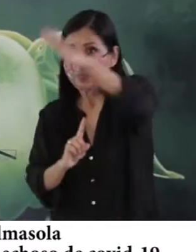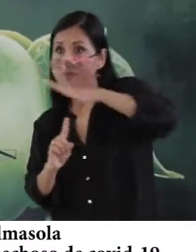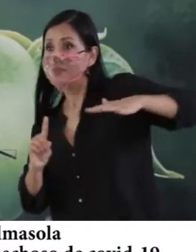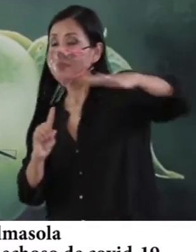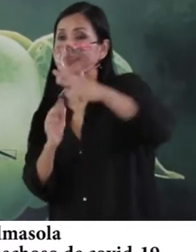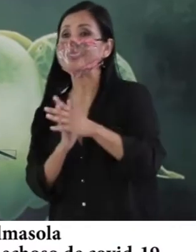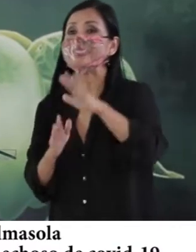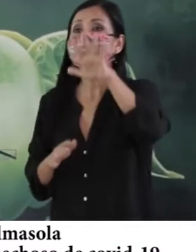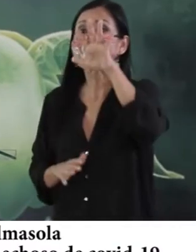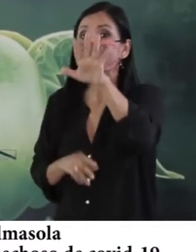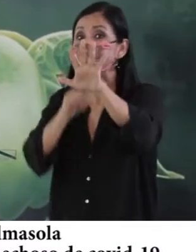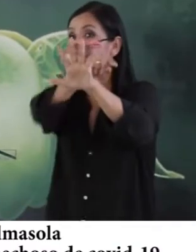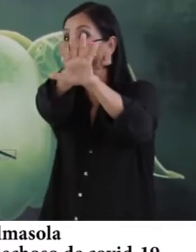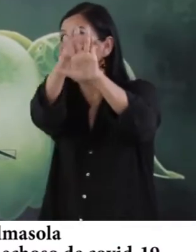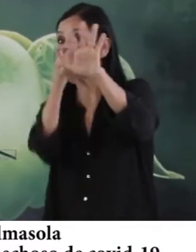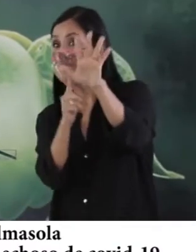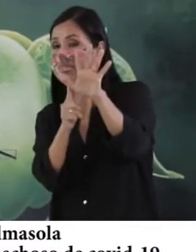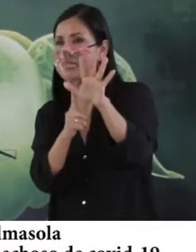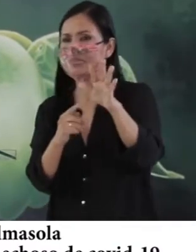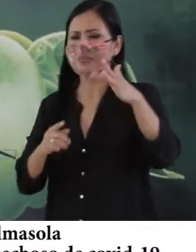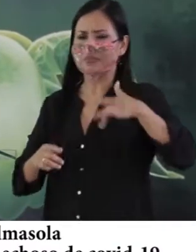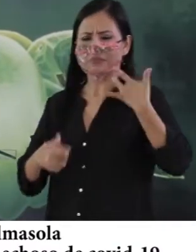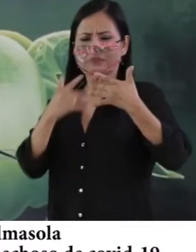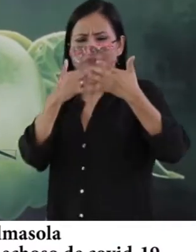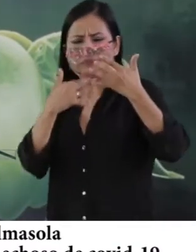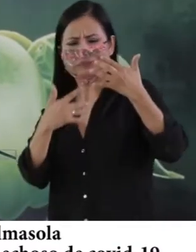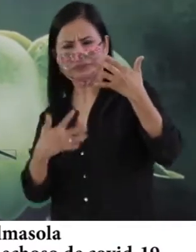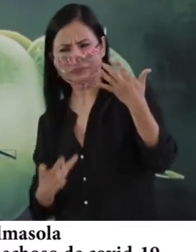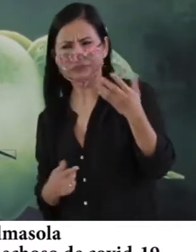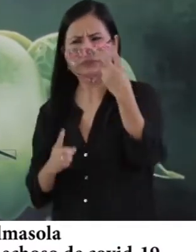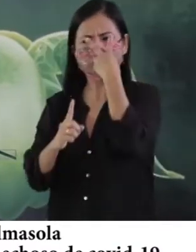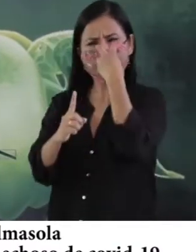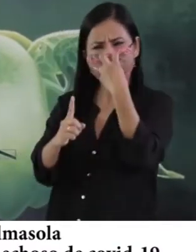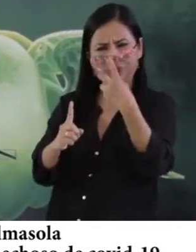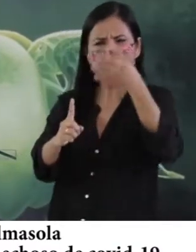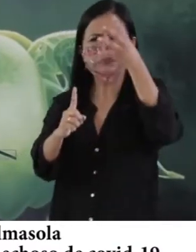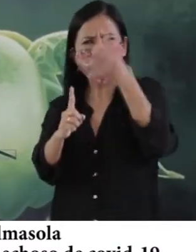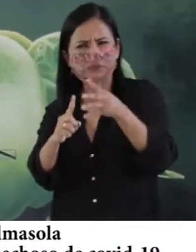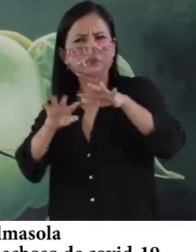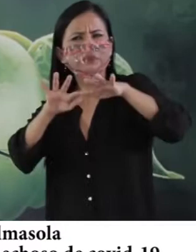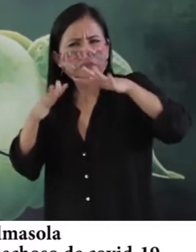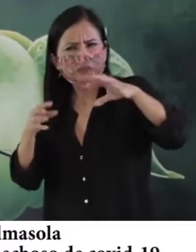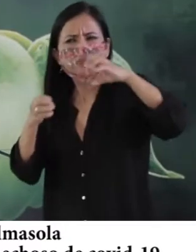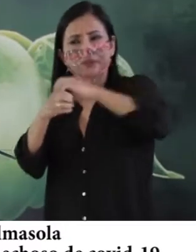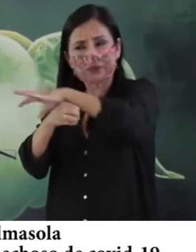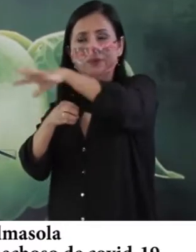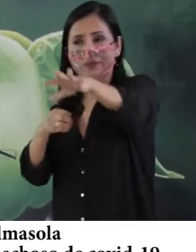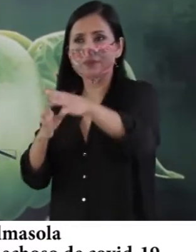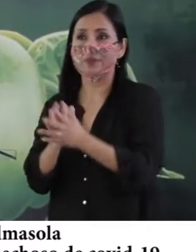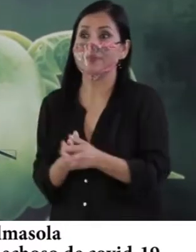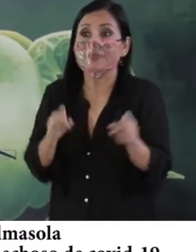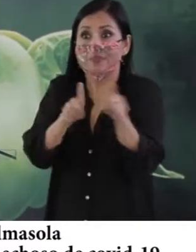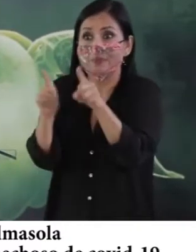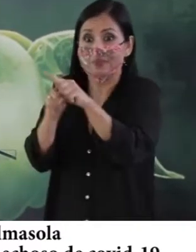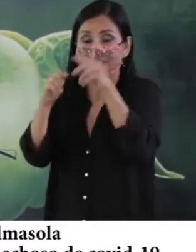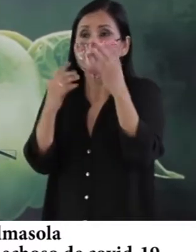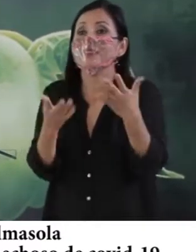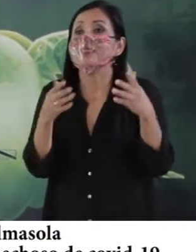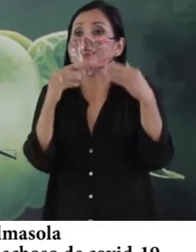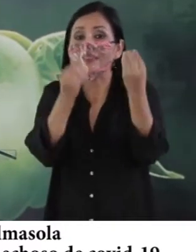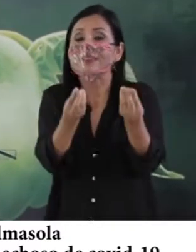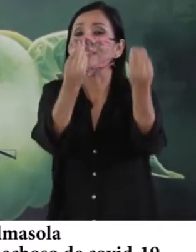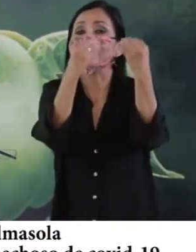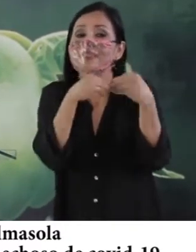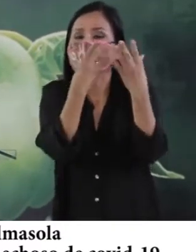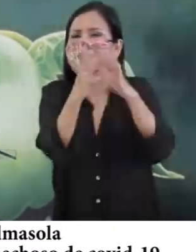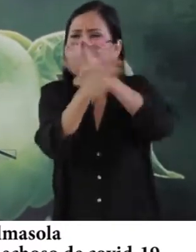se ha establecido 5 de ellas con sintomatologías que hacen sospechar que son COVID-19, y obviamente se les ha tomado